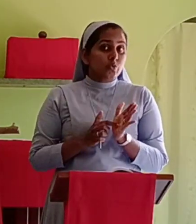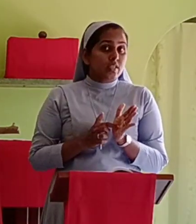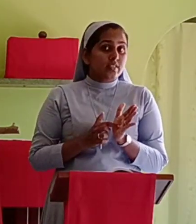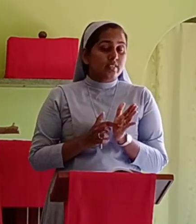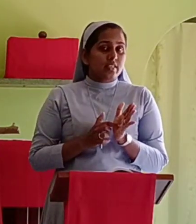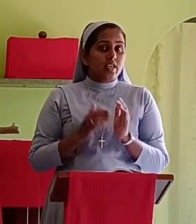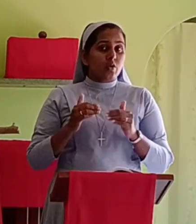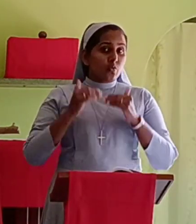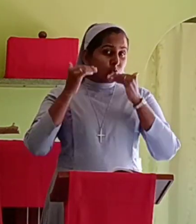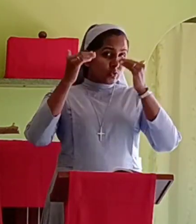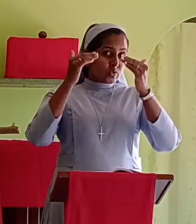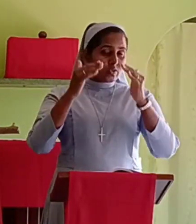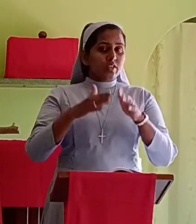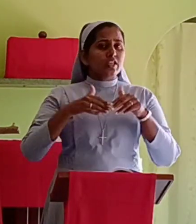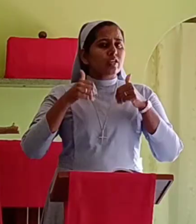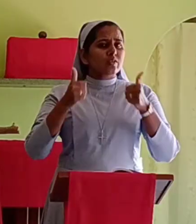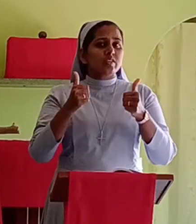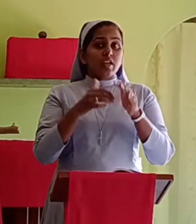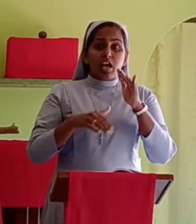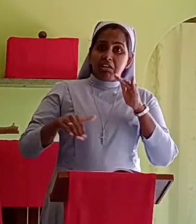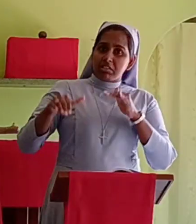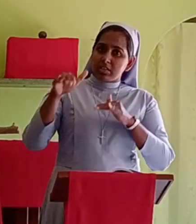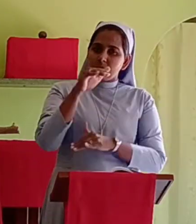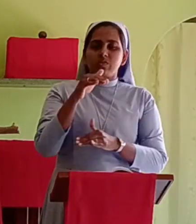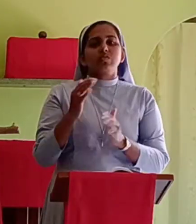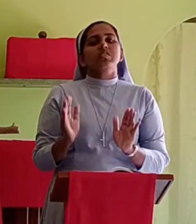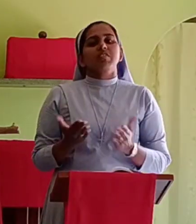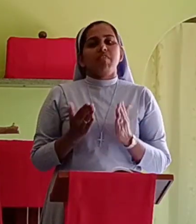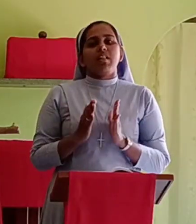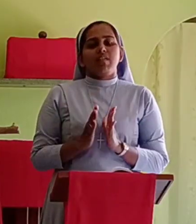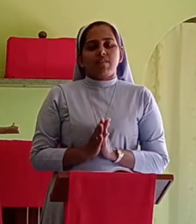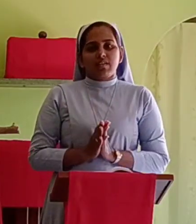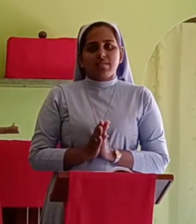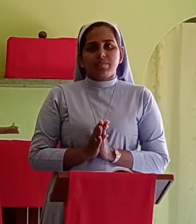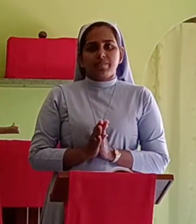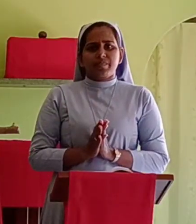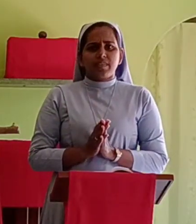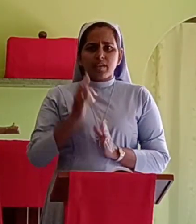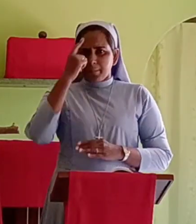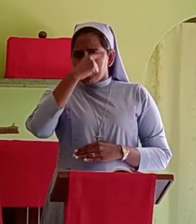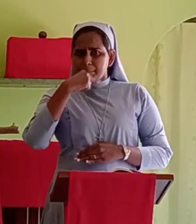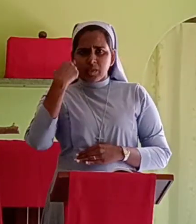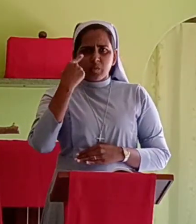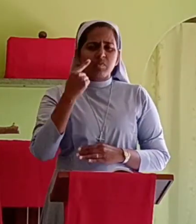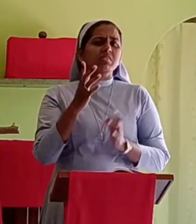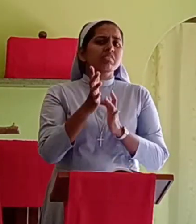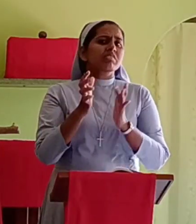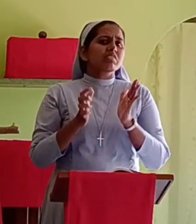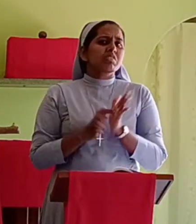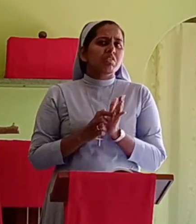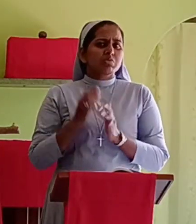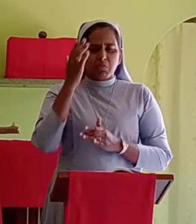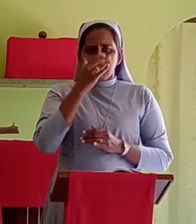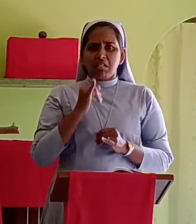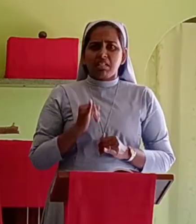වී, අති උත්කෘෂ්ට වෙති. පෙනුමෙන් එතුමානෝ බොහෝසේ අවලක්ෂණය. මිනිසෙකුට සමානකමක් නැත.